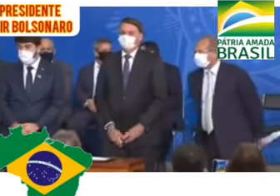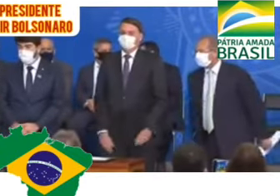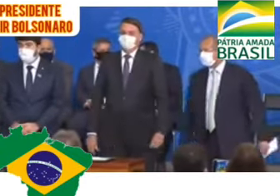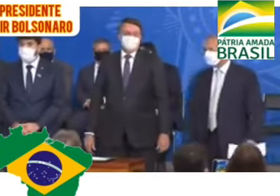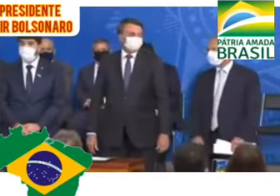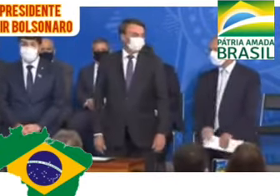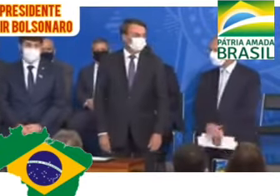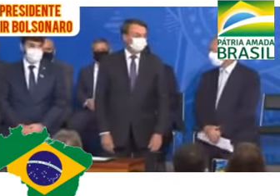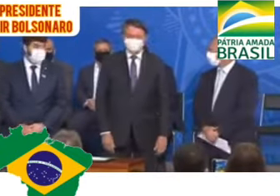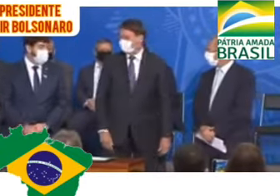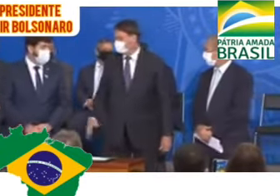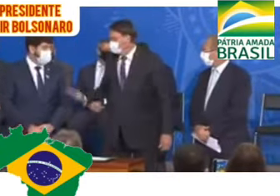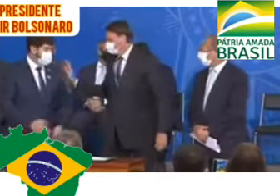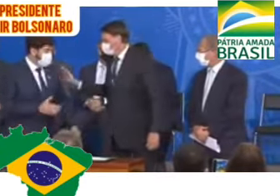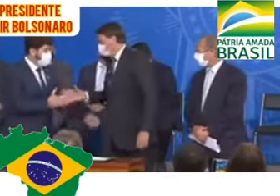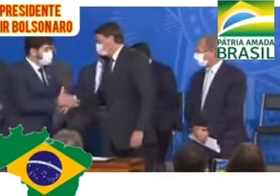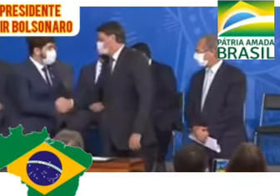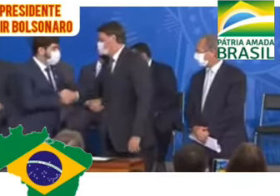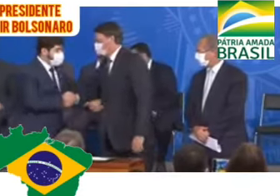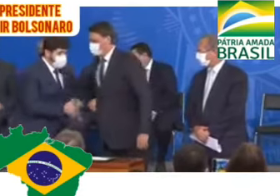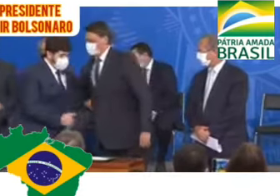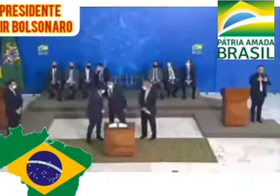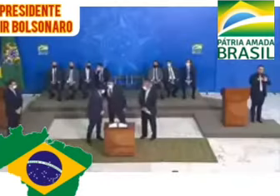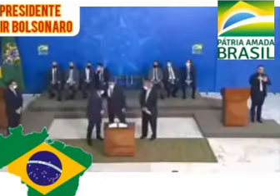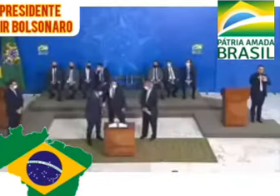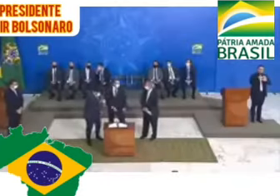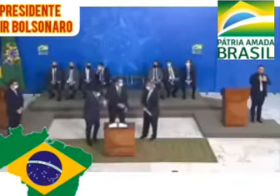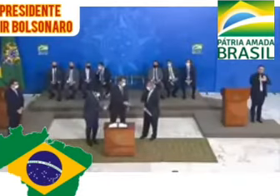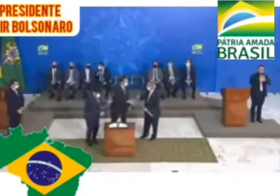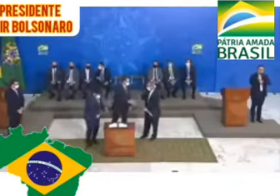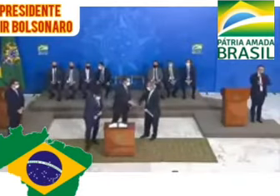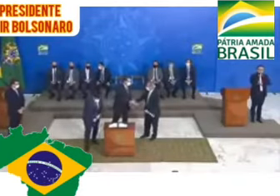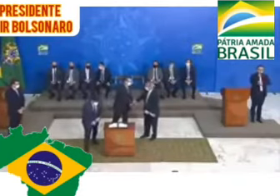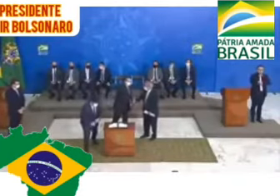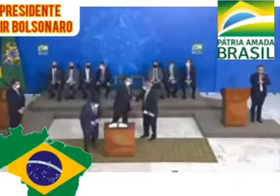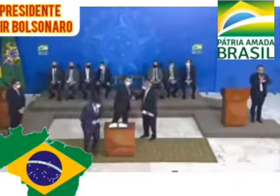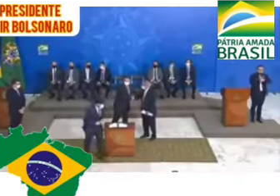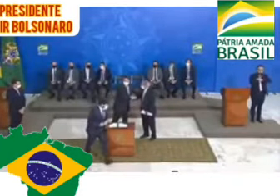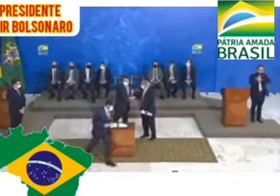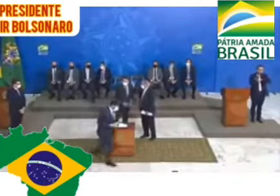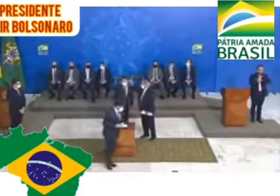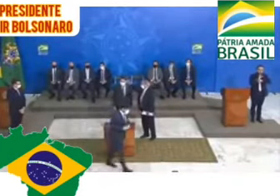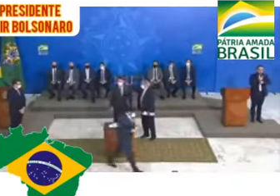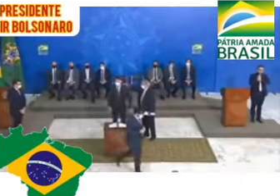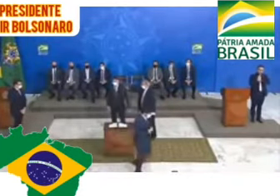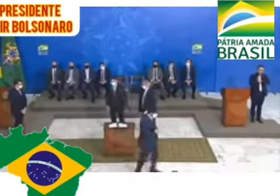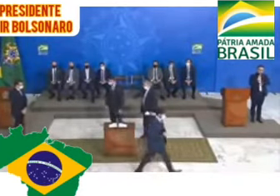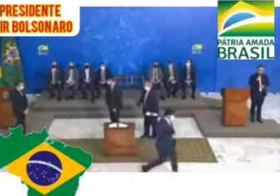975-20, que institui o Programa Emergencial de Acesso a Crédito.